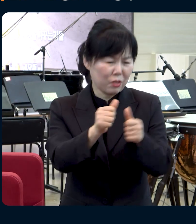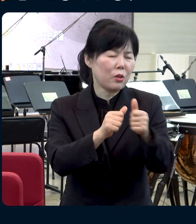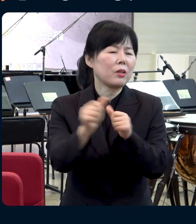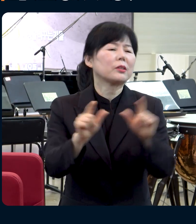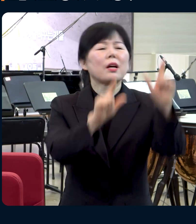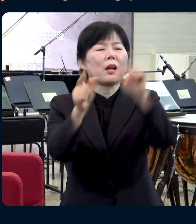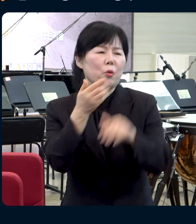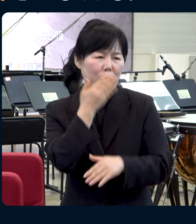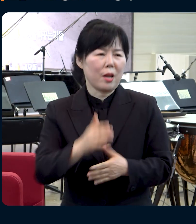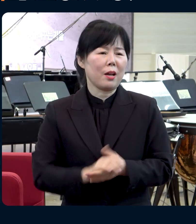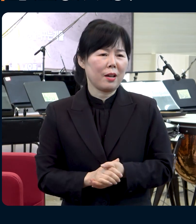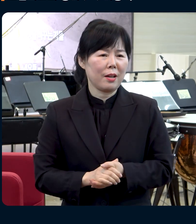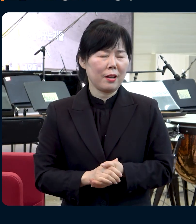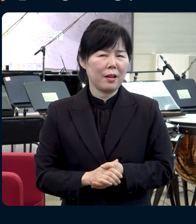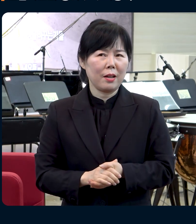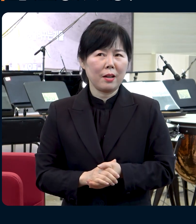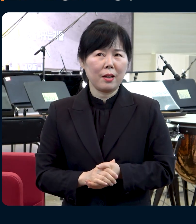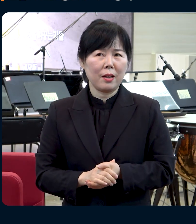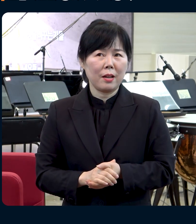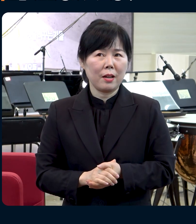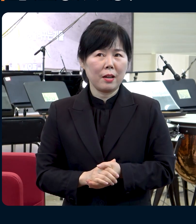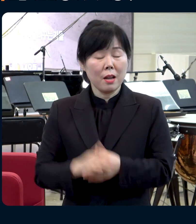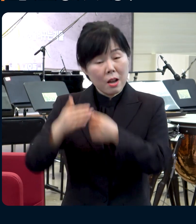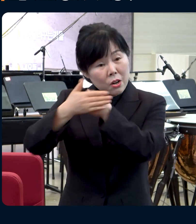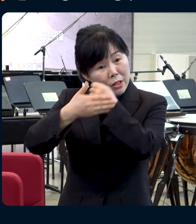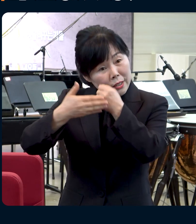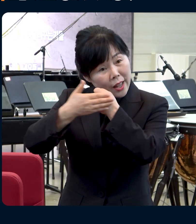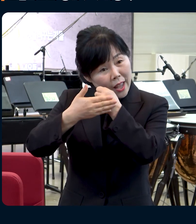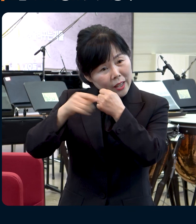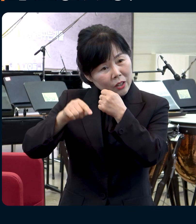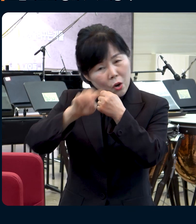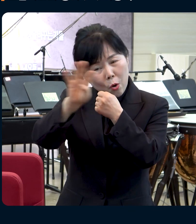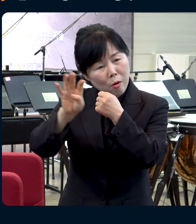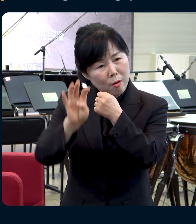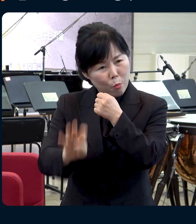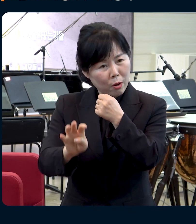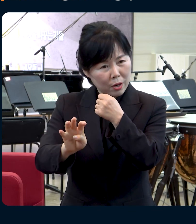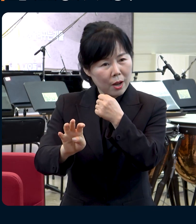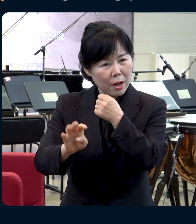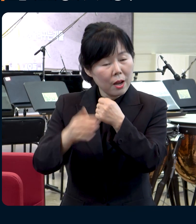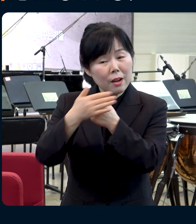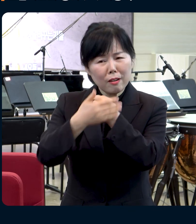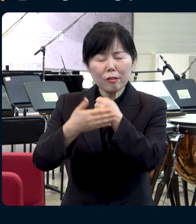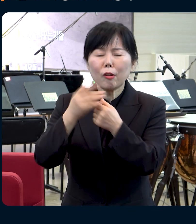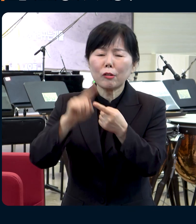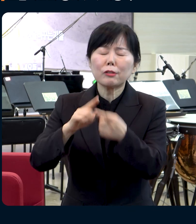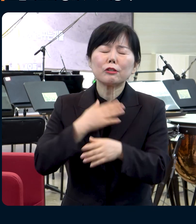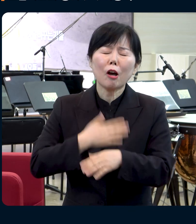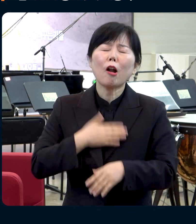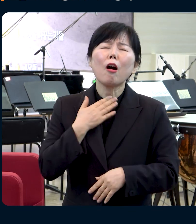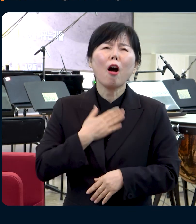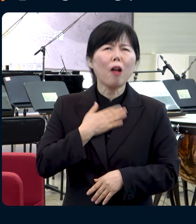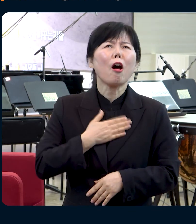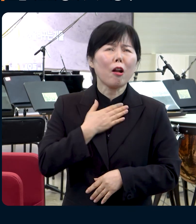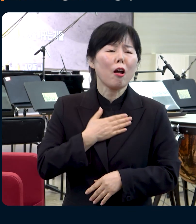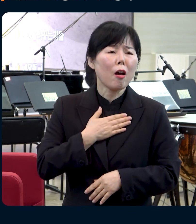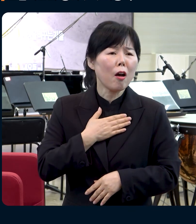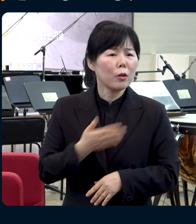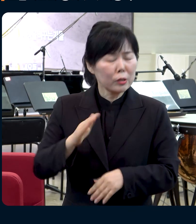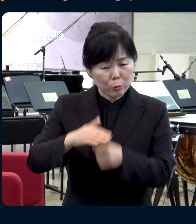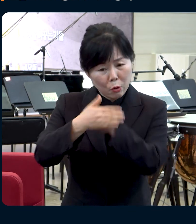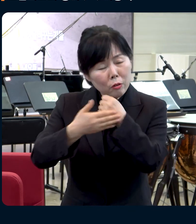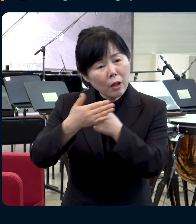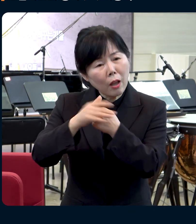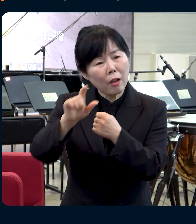믿으십니까? 그렇다면 여러분, 은혜라는 것은 무엇일까요? 우리가 은혜를 잘 아는 것 같은데요, 과연 은혜가 무엇입니까?